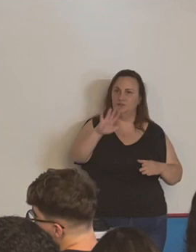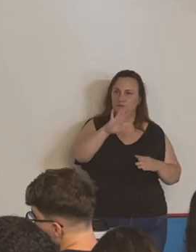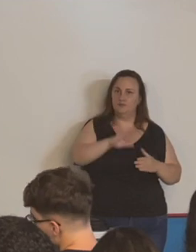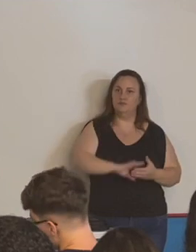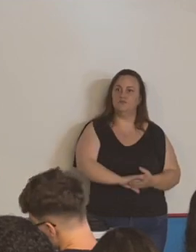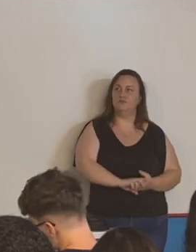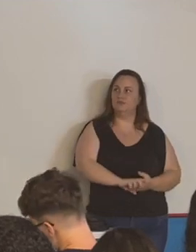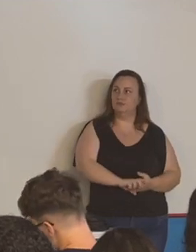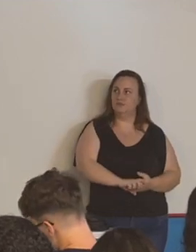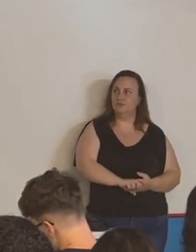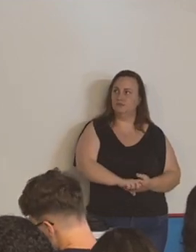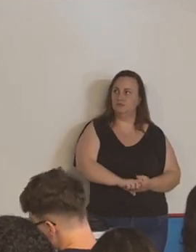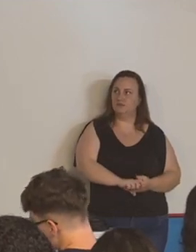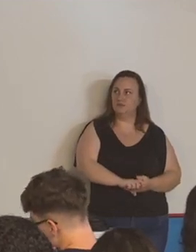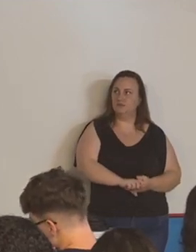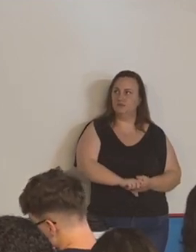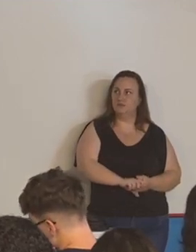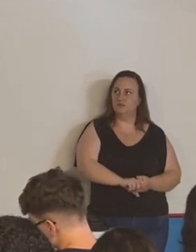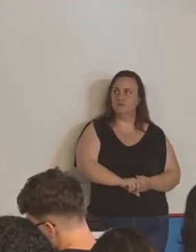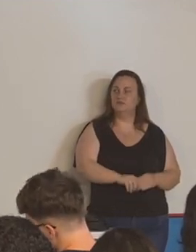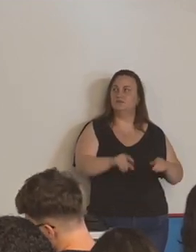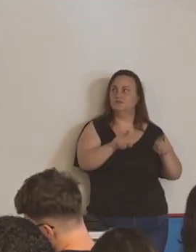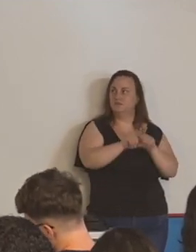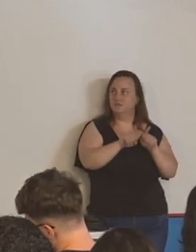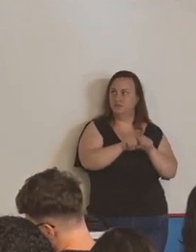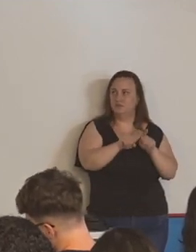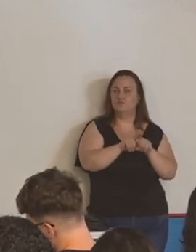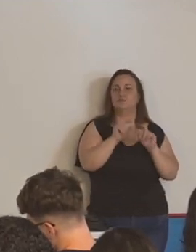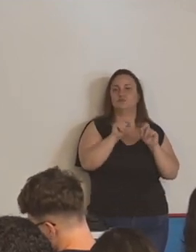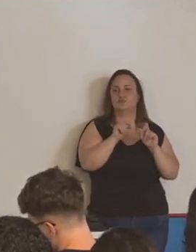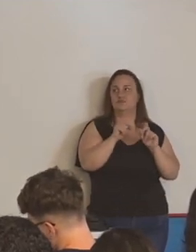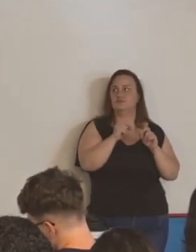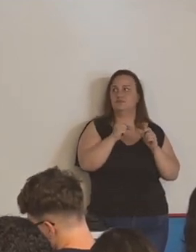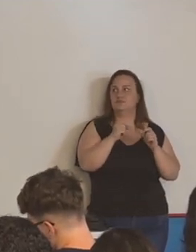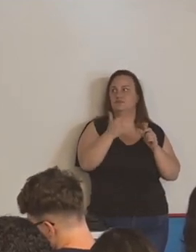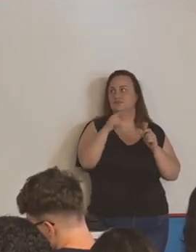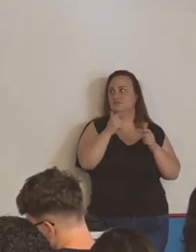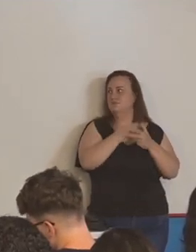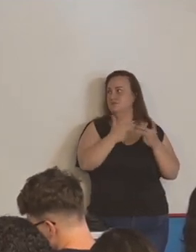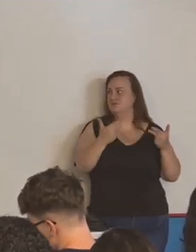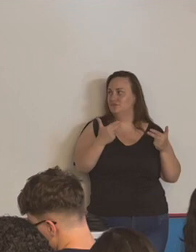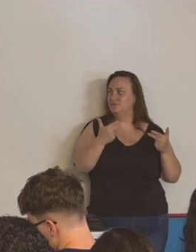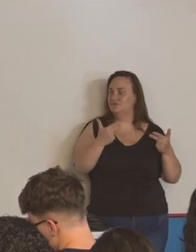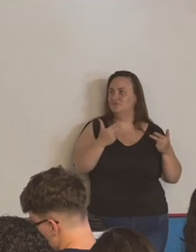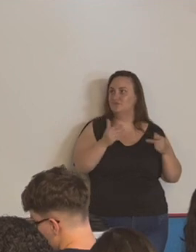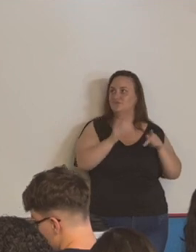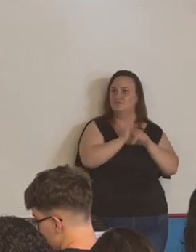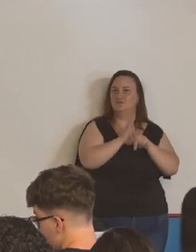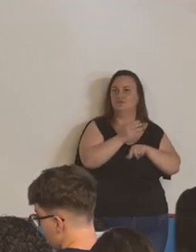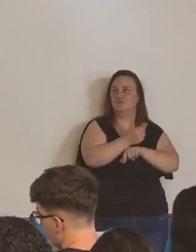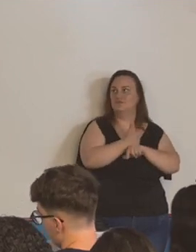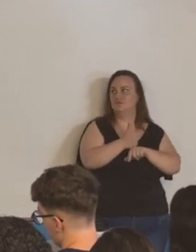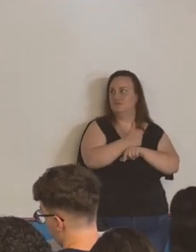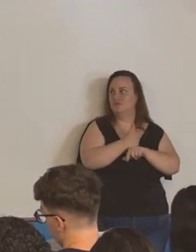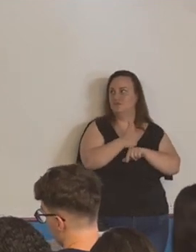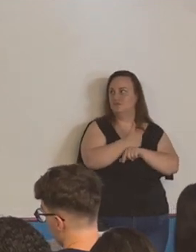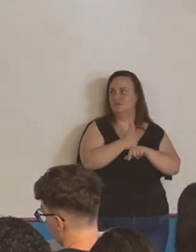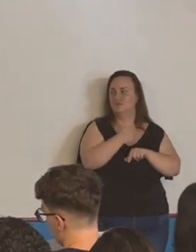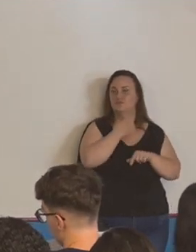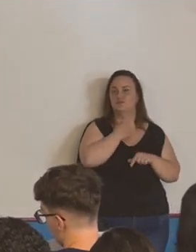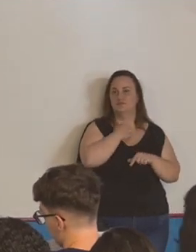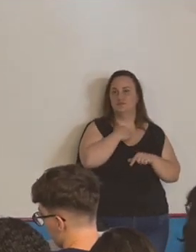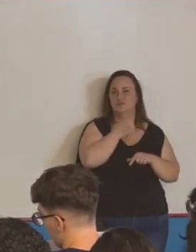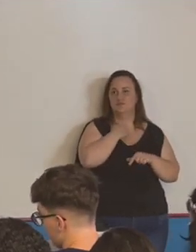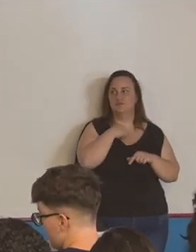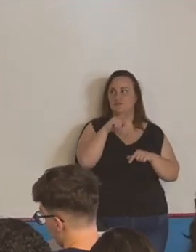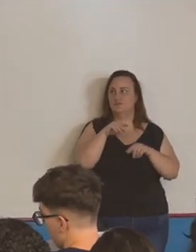E também, óbvio, tem questões de pintura, né, que isso aí é meio que um padrão, né, você